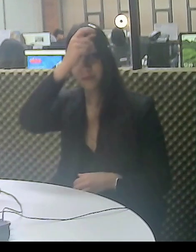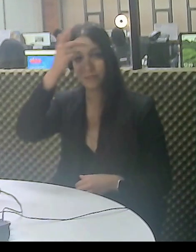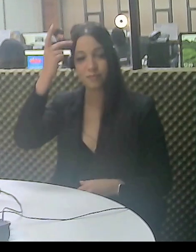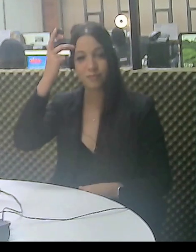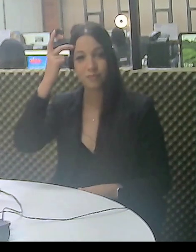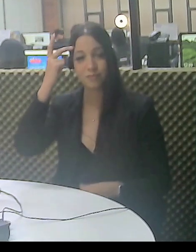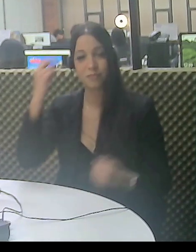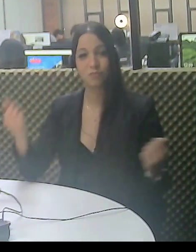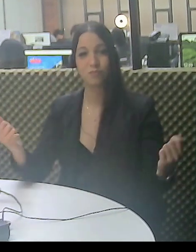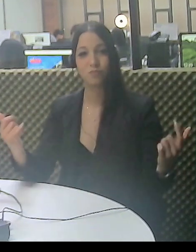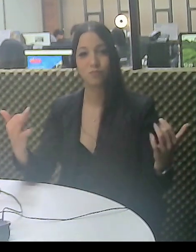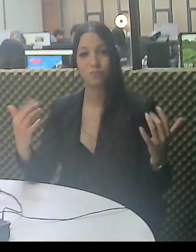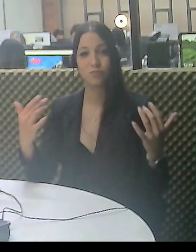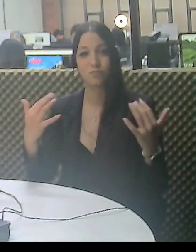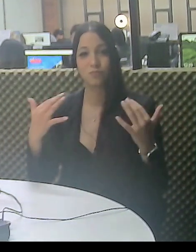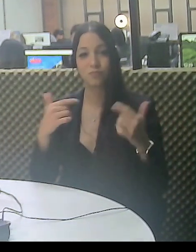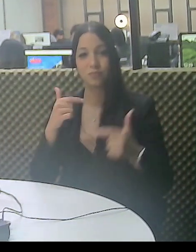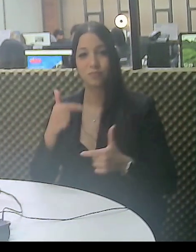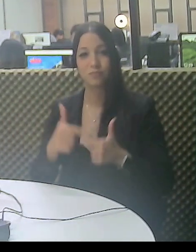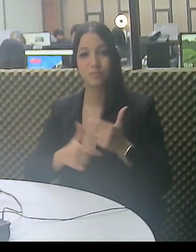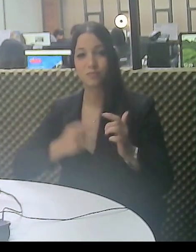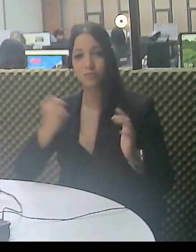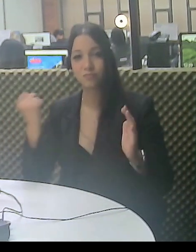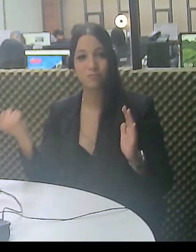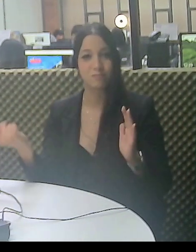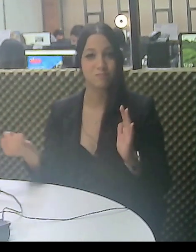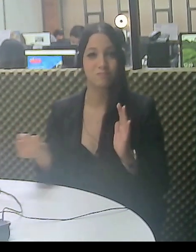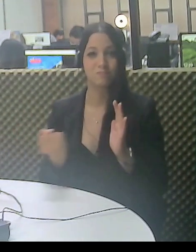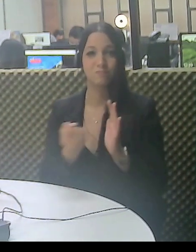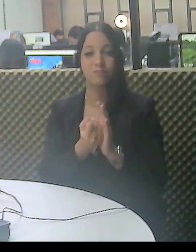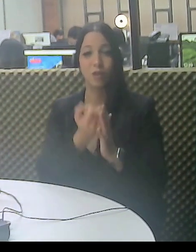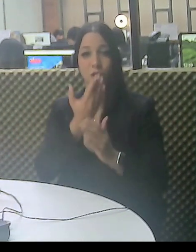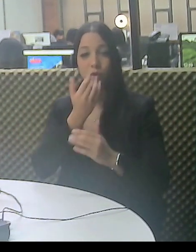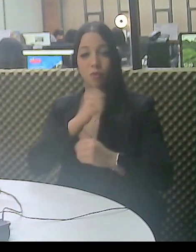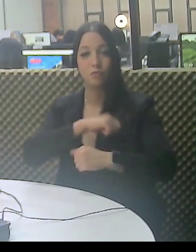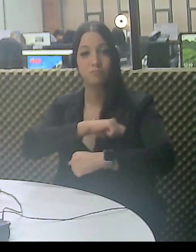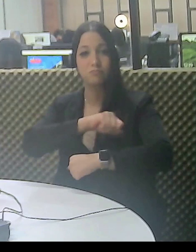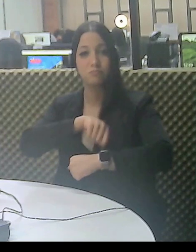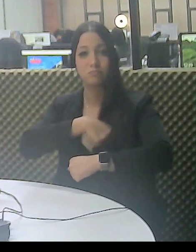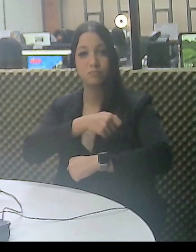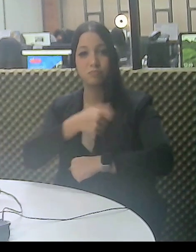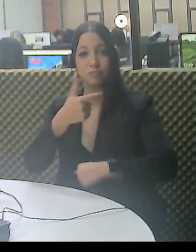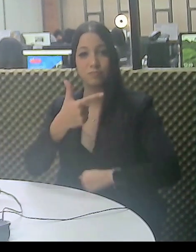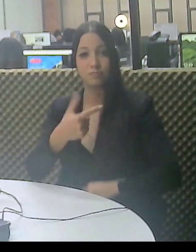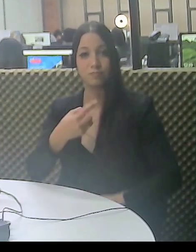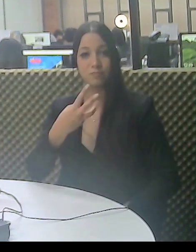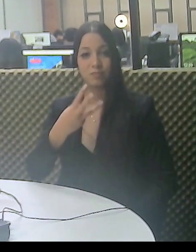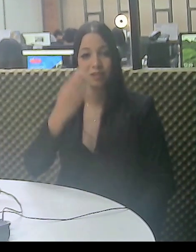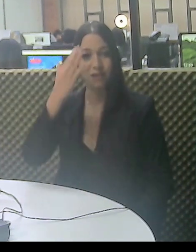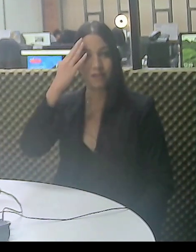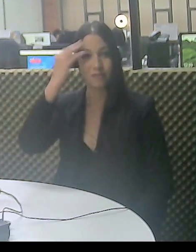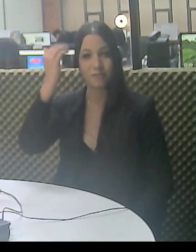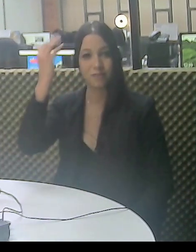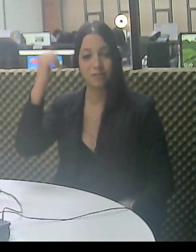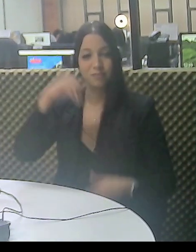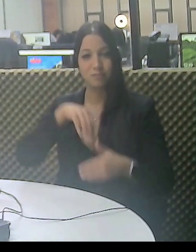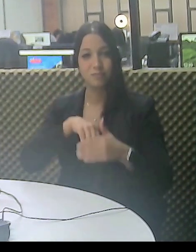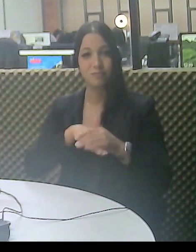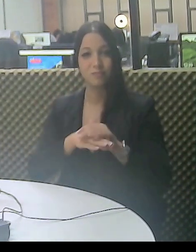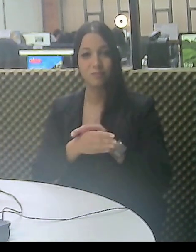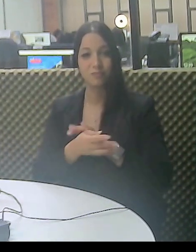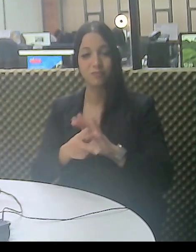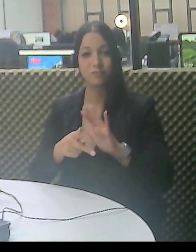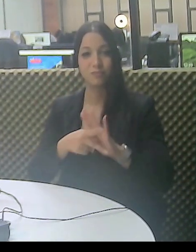para apresentar o trabalho que eternizou o modo de preparo de 23 pratos famosos e tradicionais